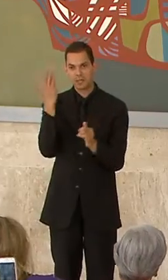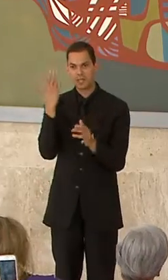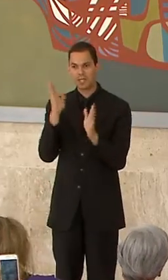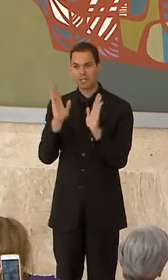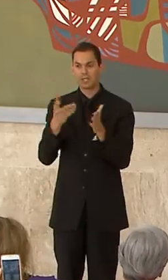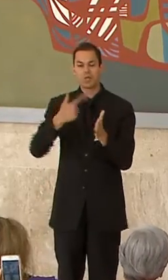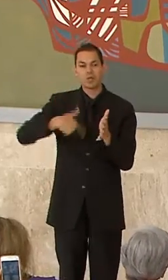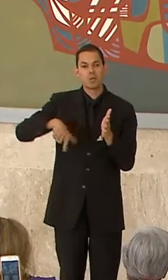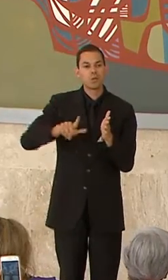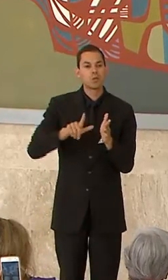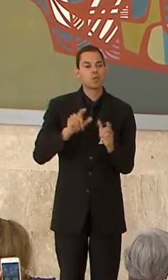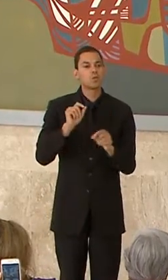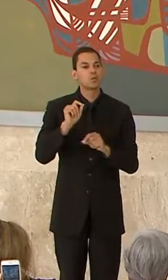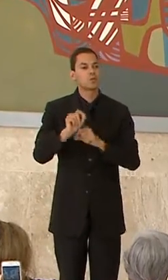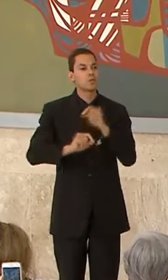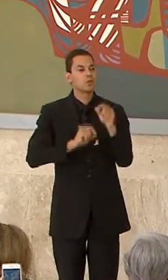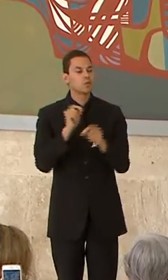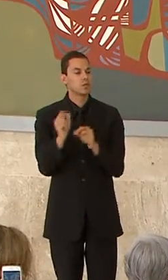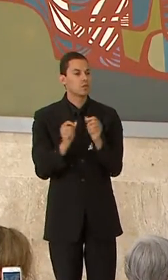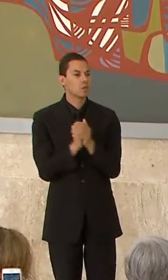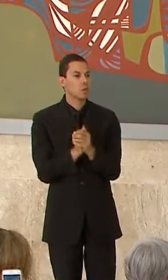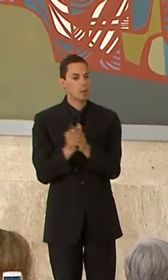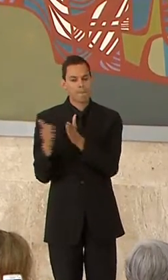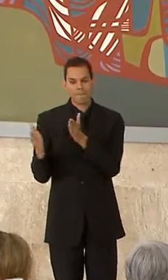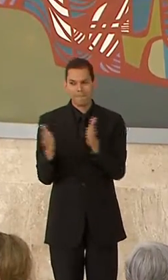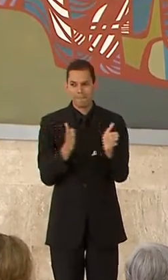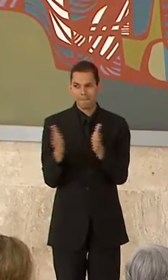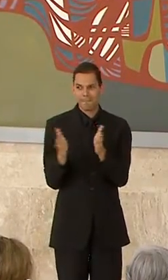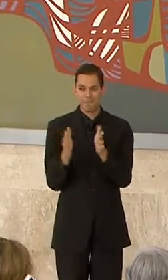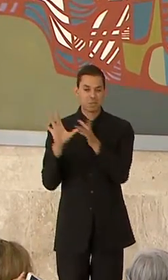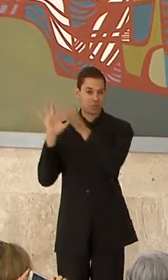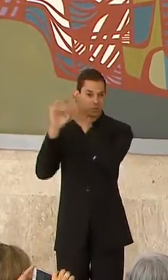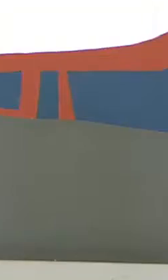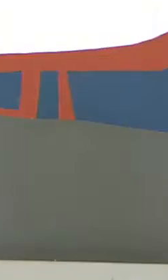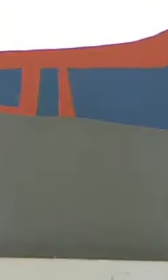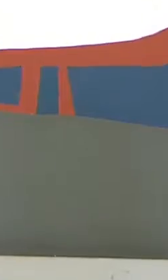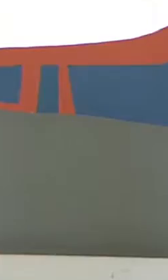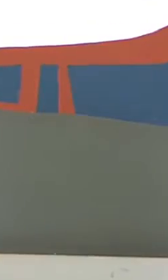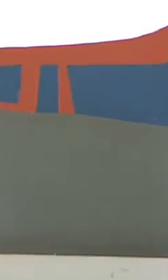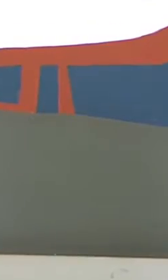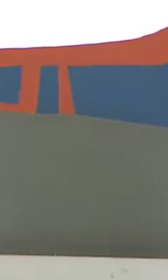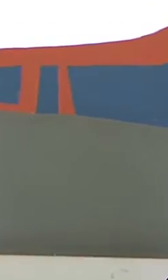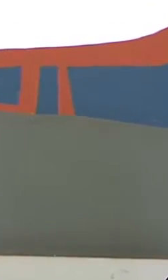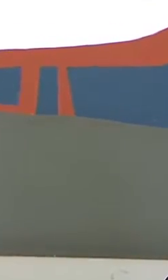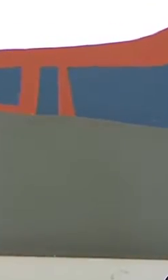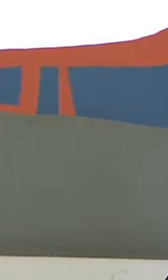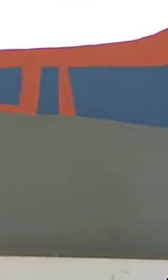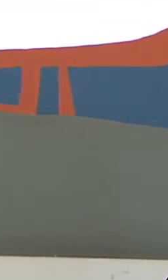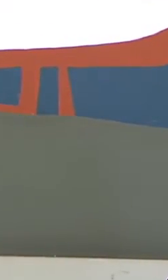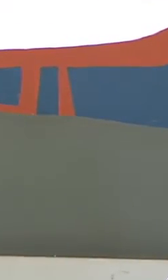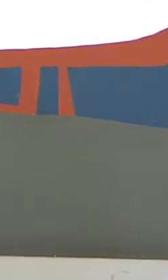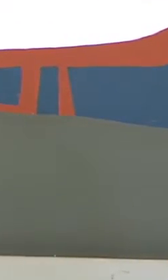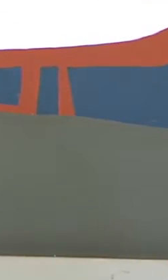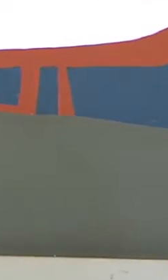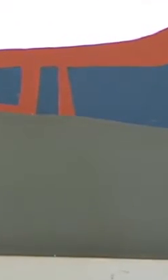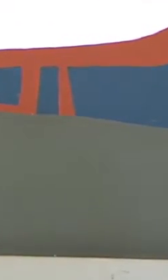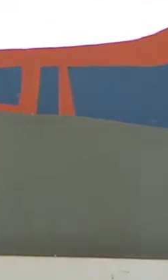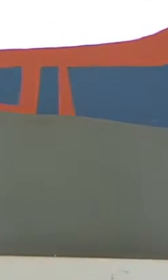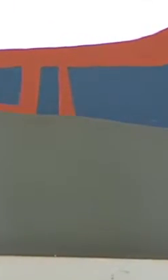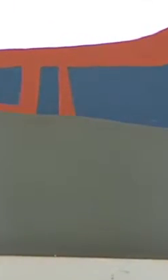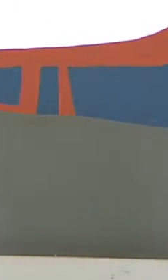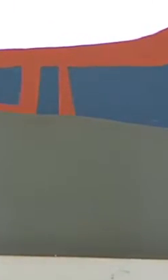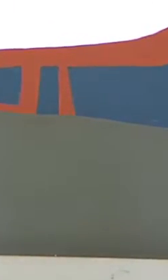Nós estamos não só num período da conjuntura política, do embate político